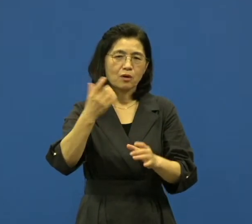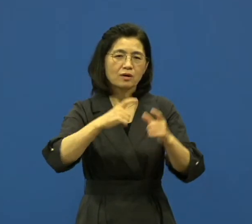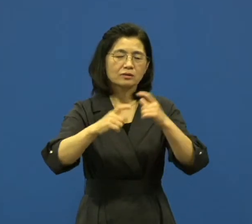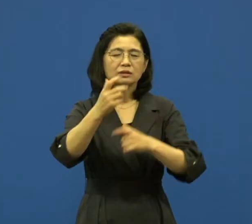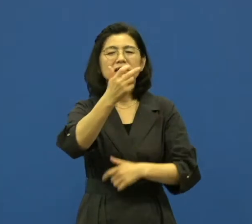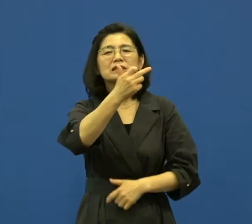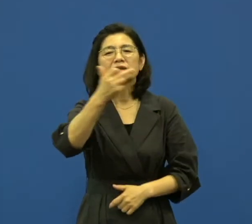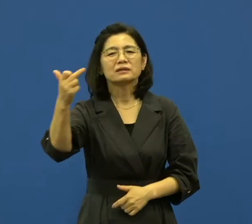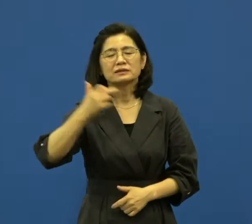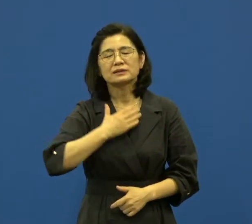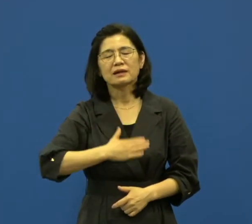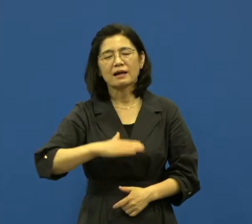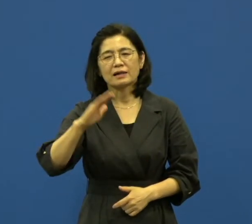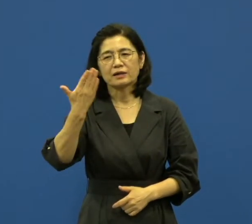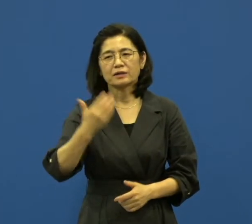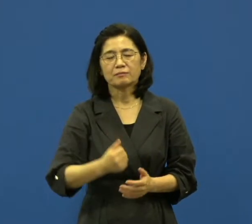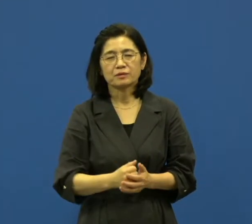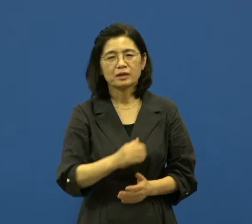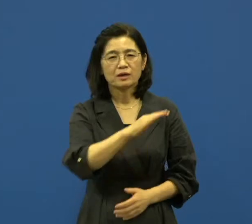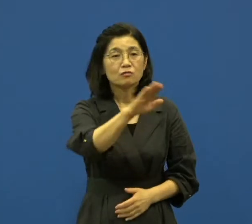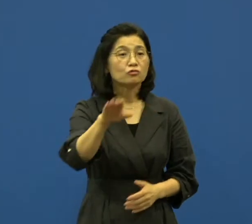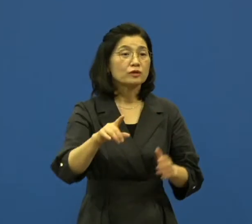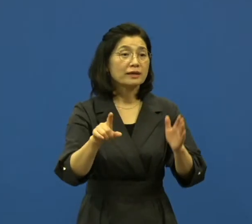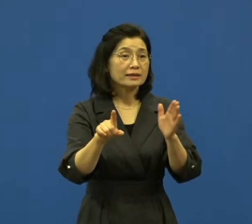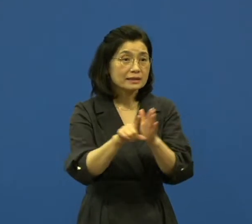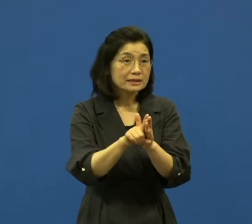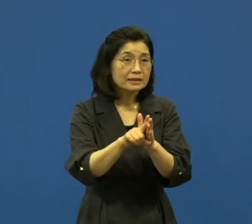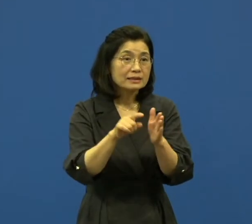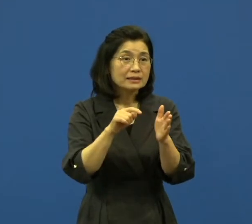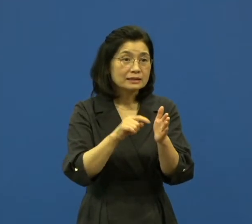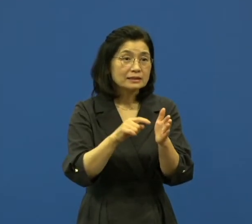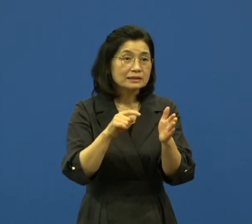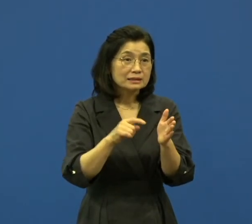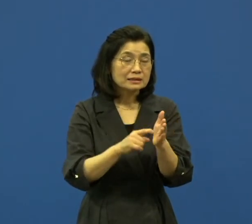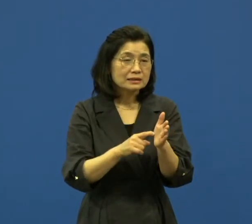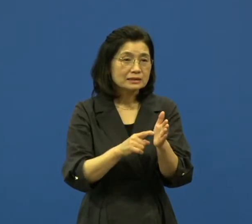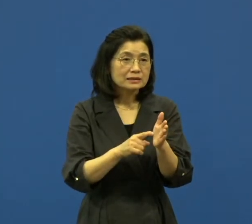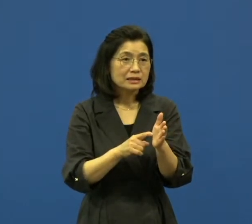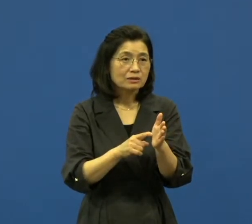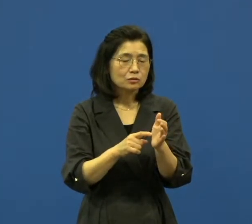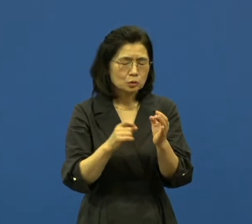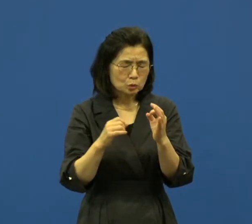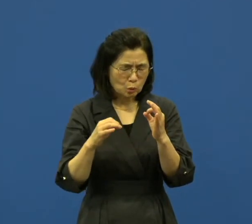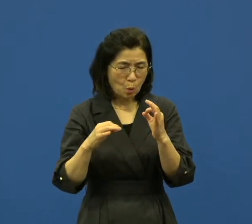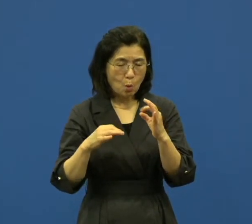때문에 우리의 시야는 3차원을 넘게 되는 것이고,